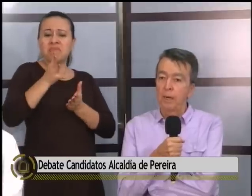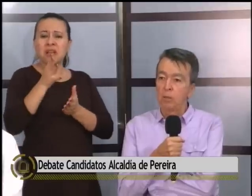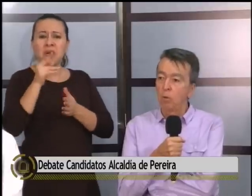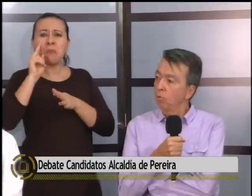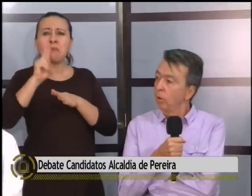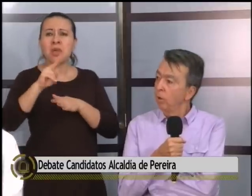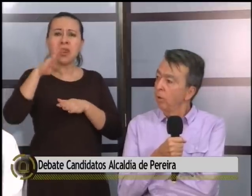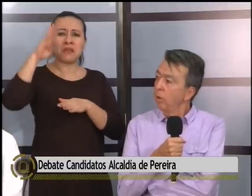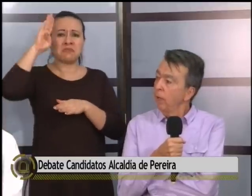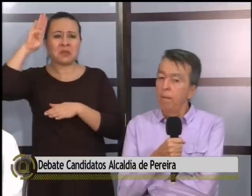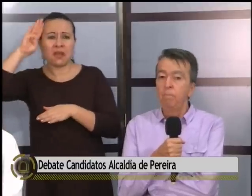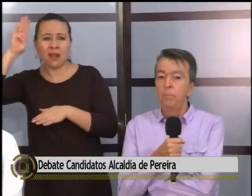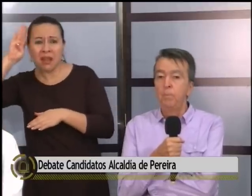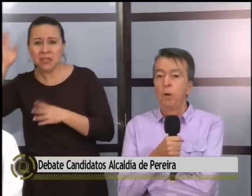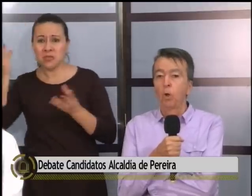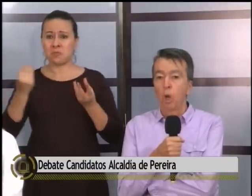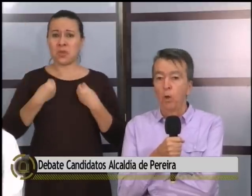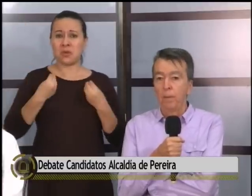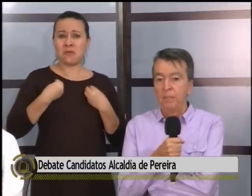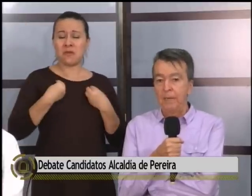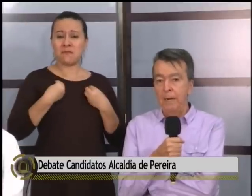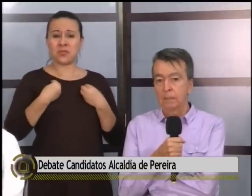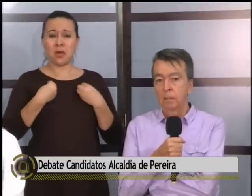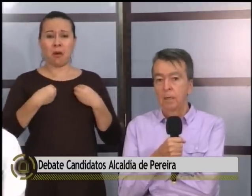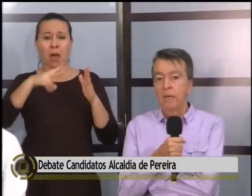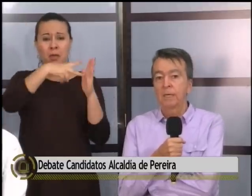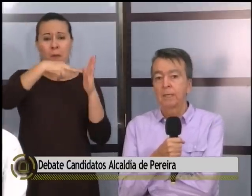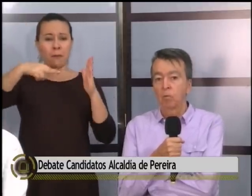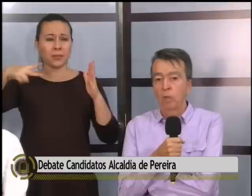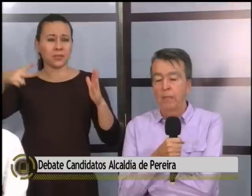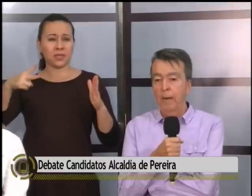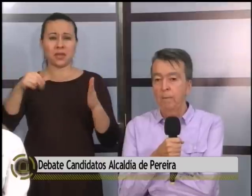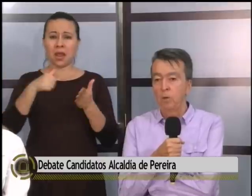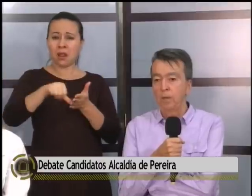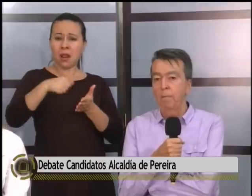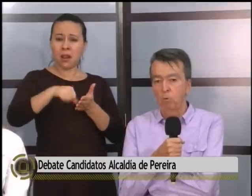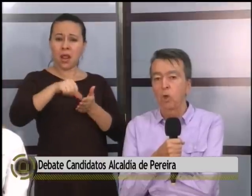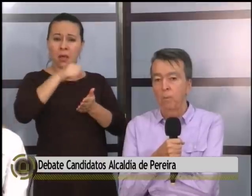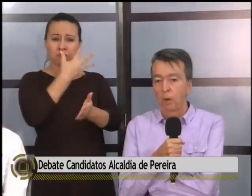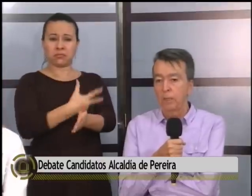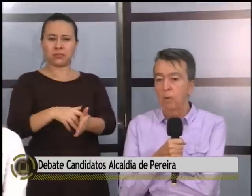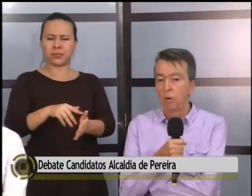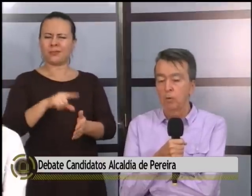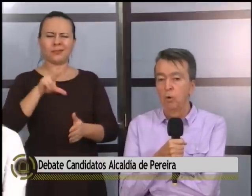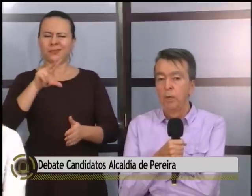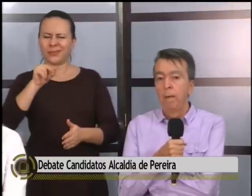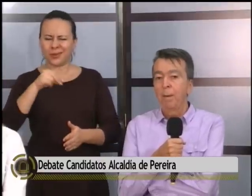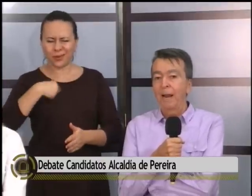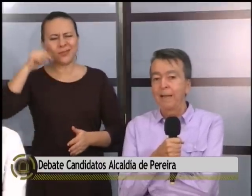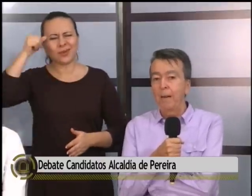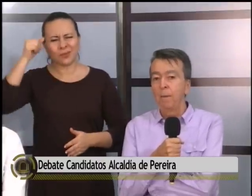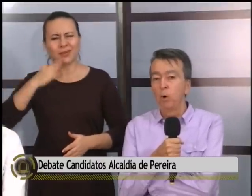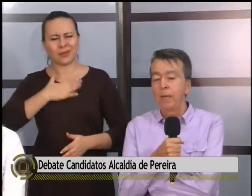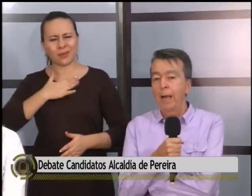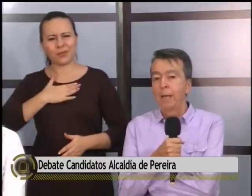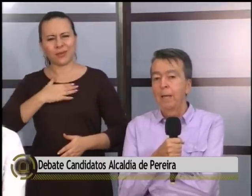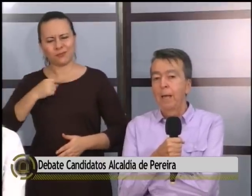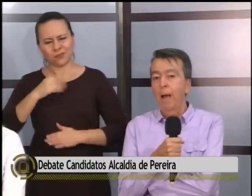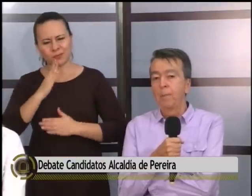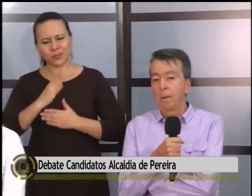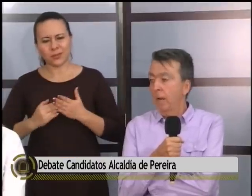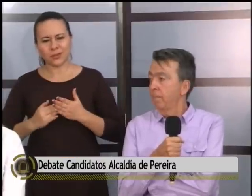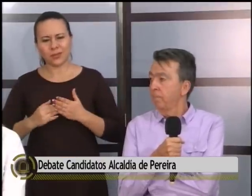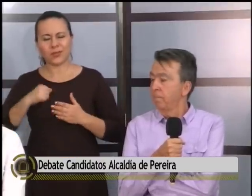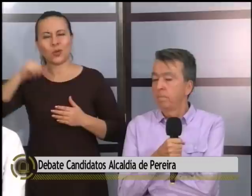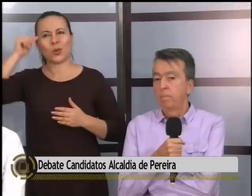viviendo en Cerritos, rodeado de piscinas y gastando centenares de millones de pesos. Quiero que me recuerden con eso para hacerle memoria